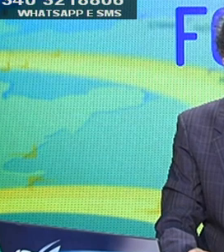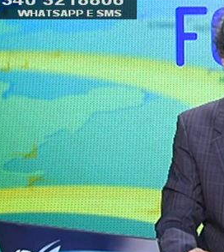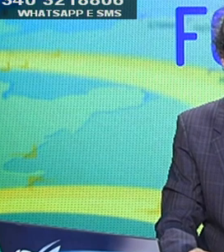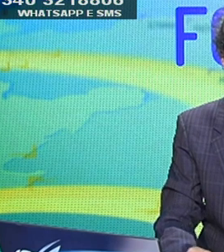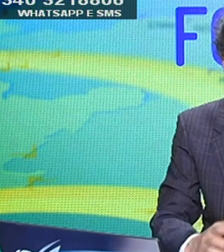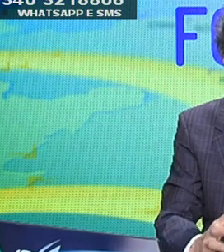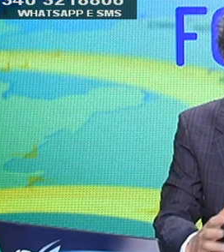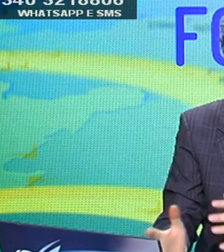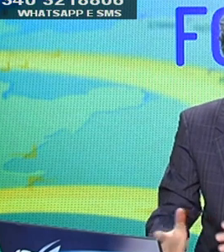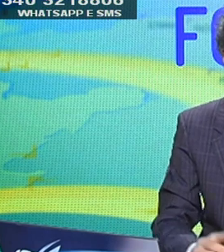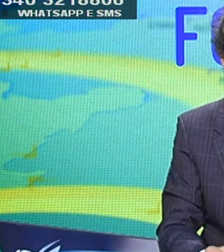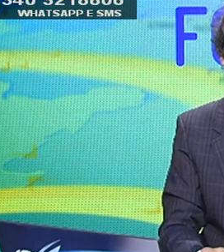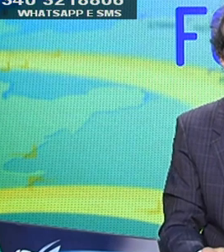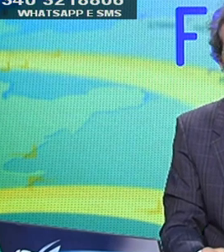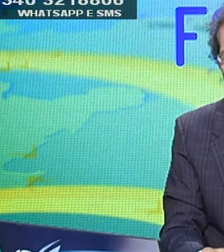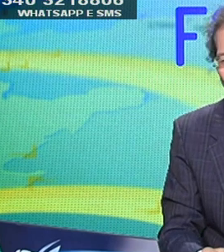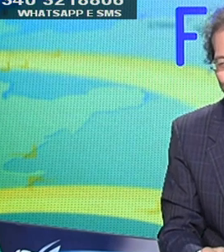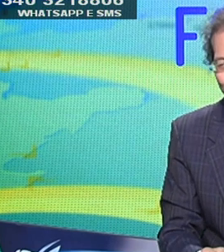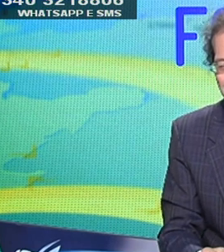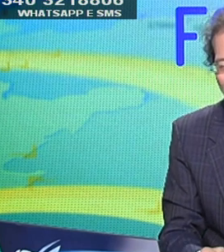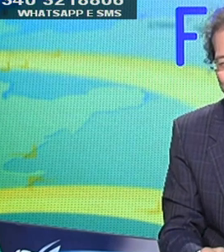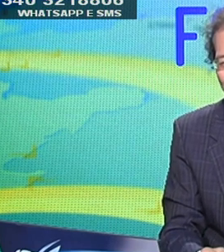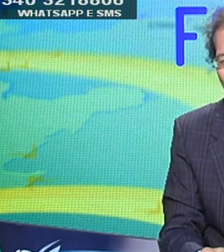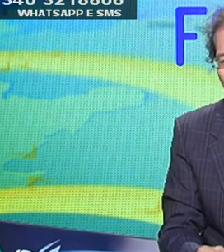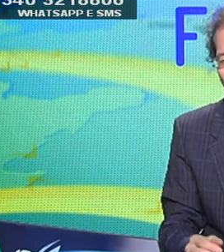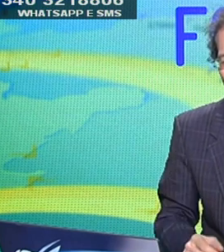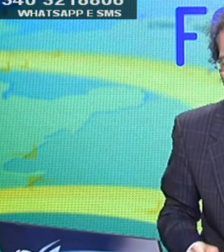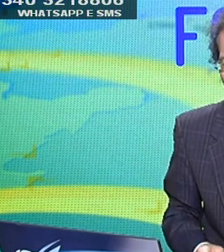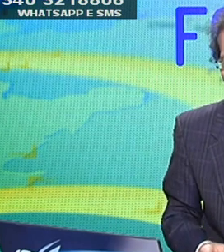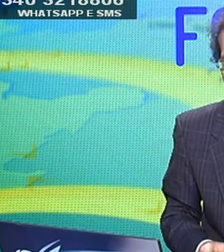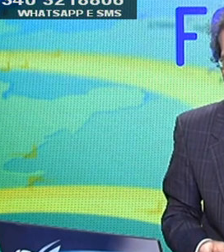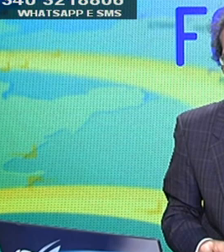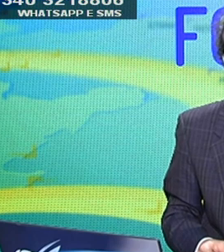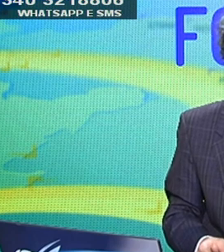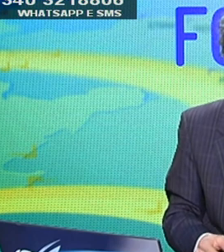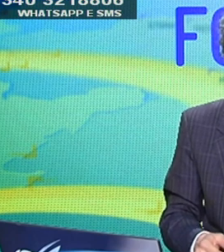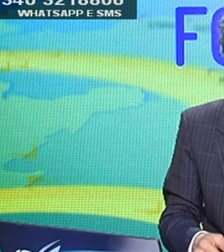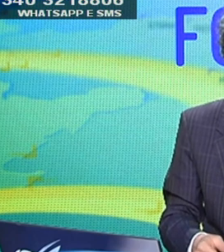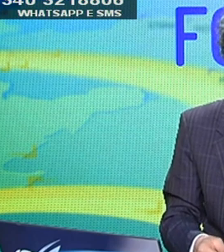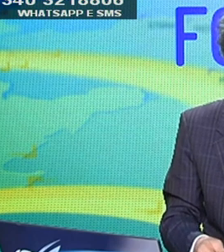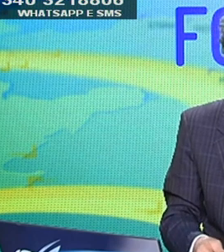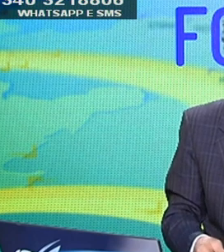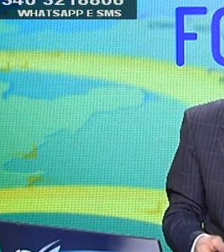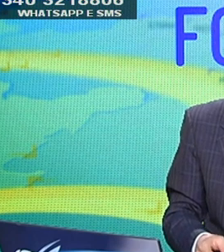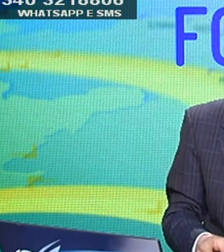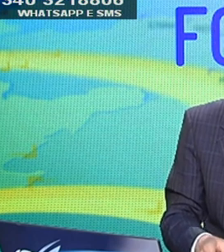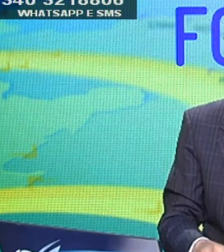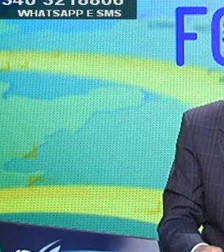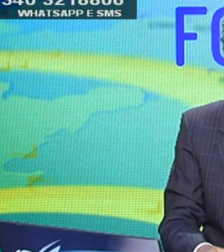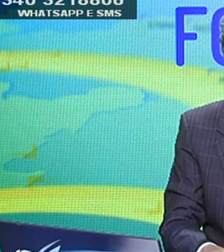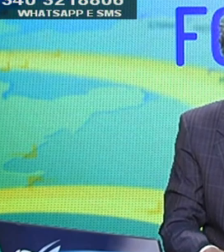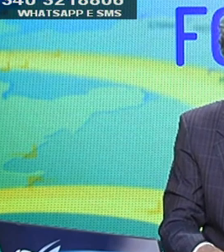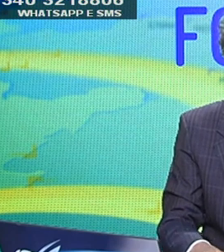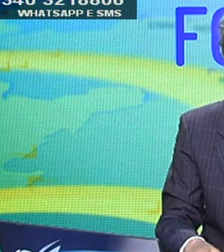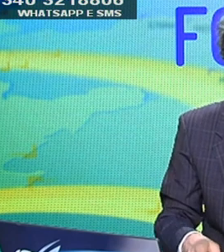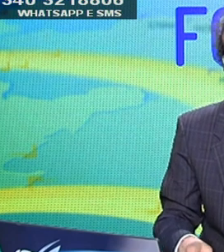andare a vedere, anche oltre che a sentire dal suo racconto, le immagini raccolte nelle case di riposo. Più tardi parleremo di